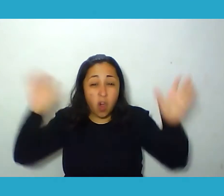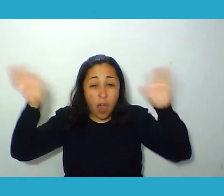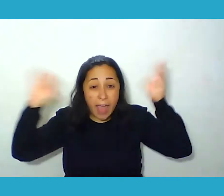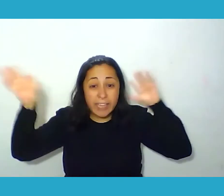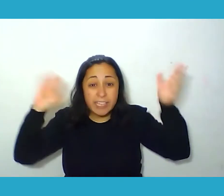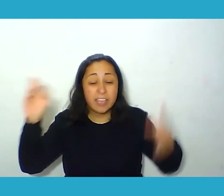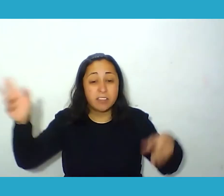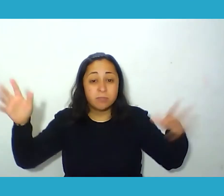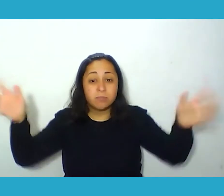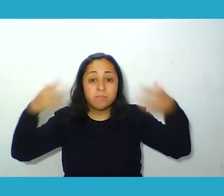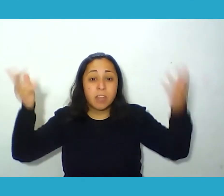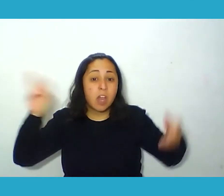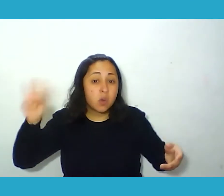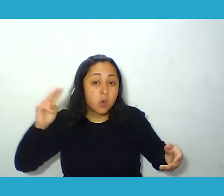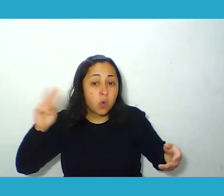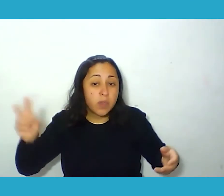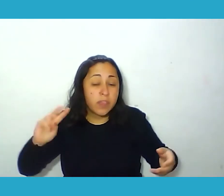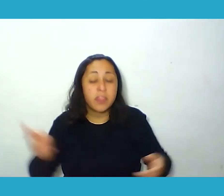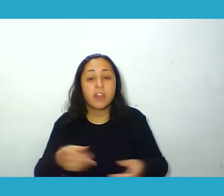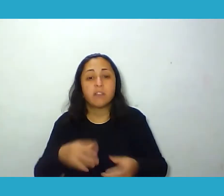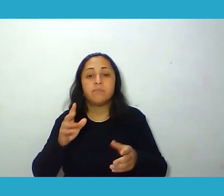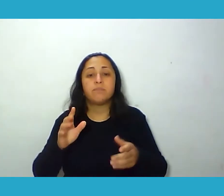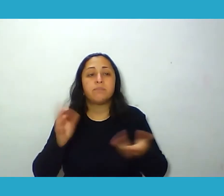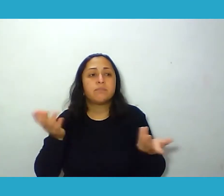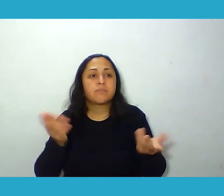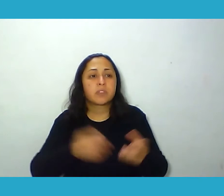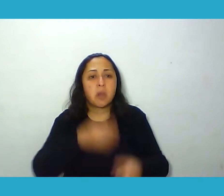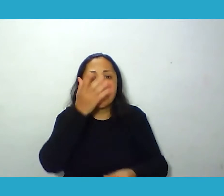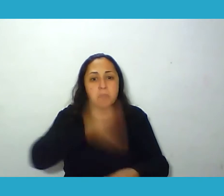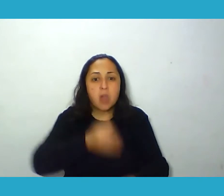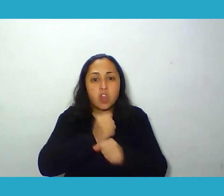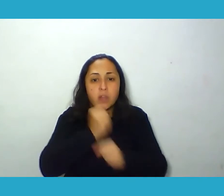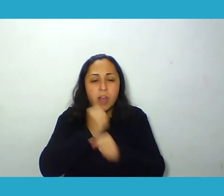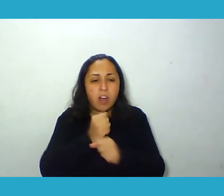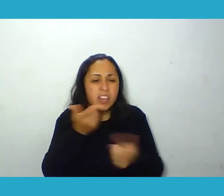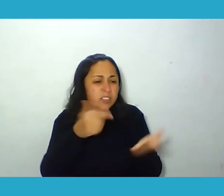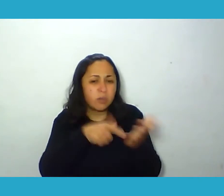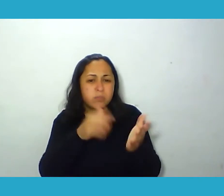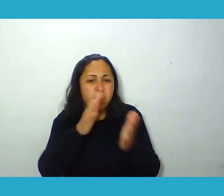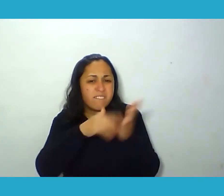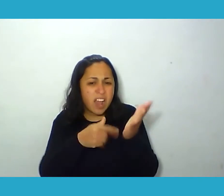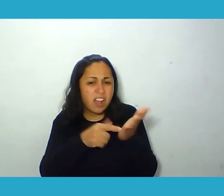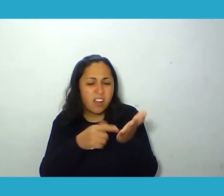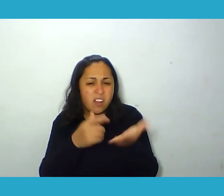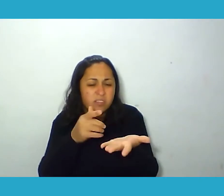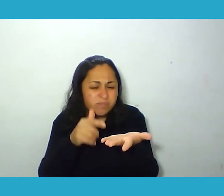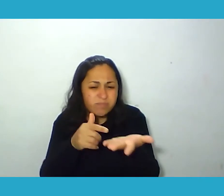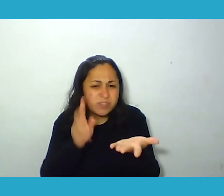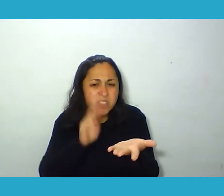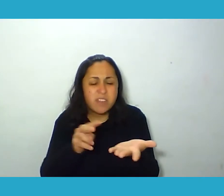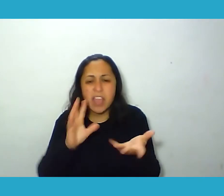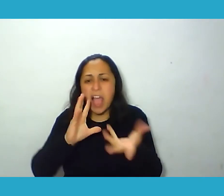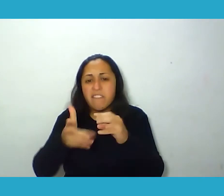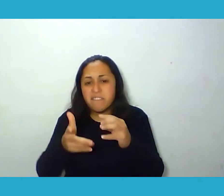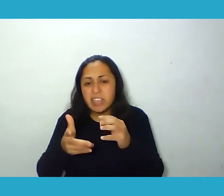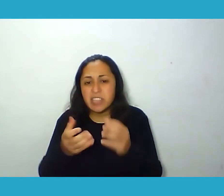aire, cobertura de vegetal e higiene y seguridad de operarios y personas. Se encuentra en blanco, es decir, no afectan la vegetación